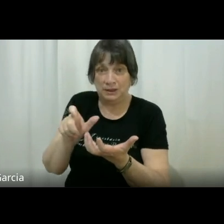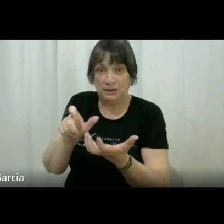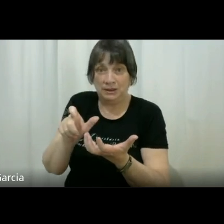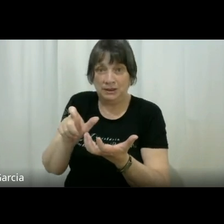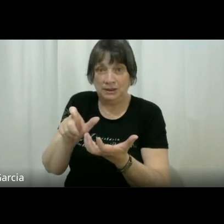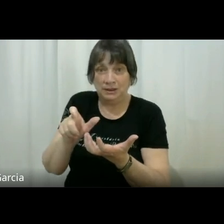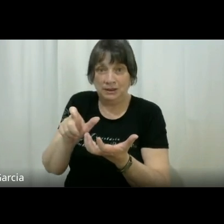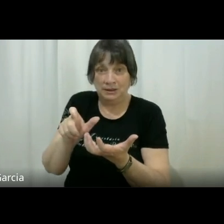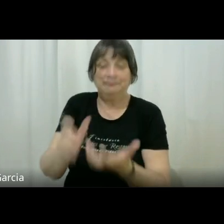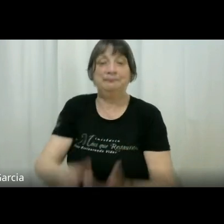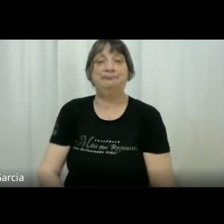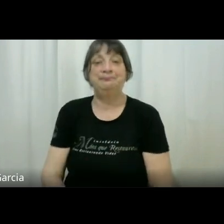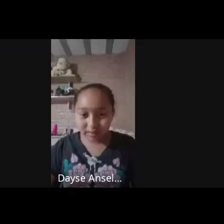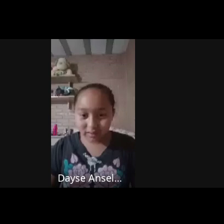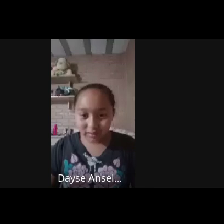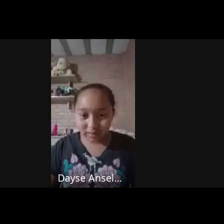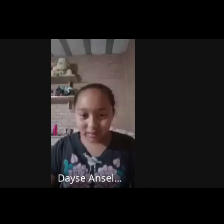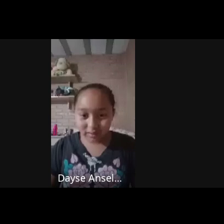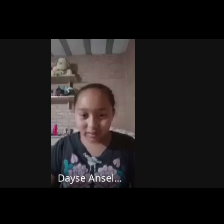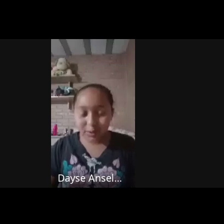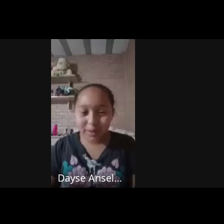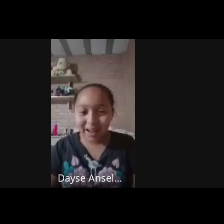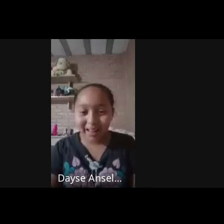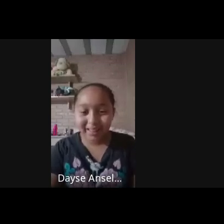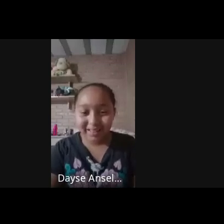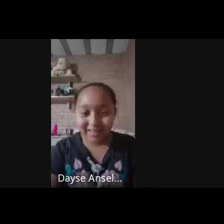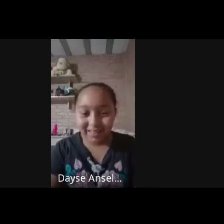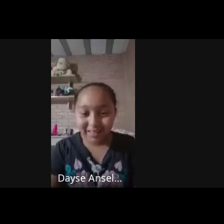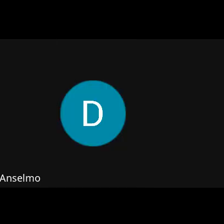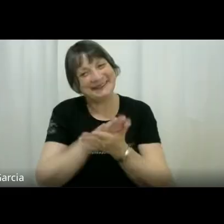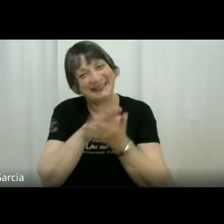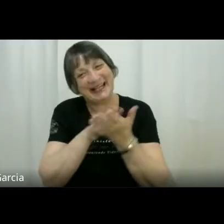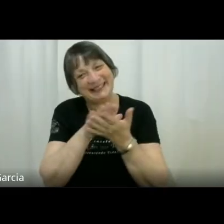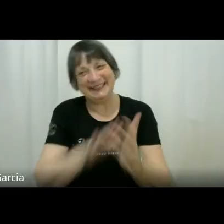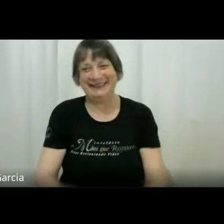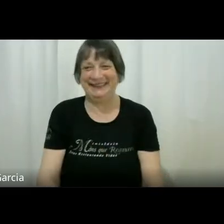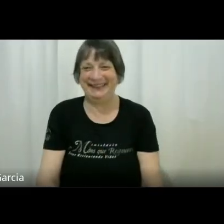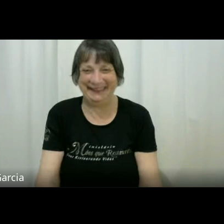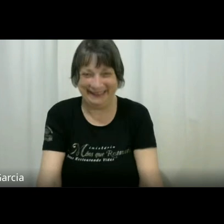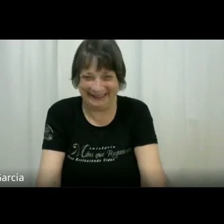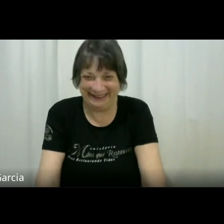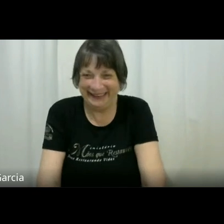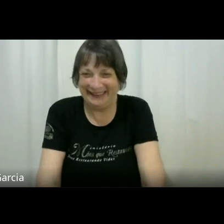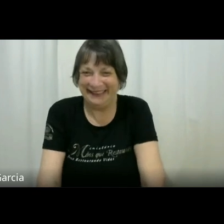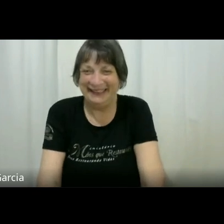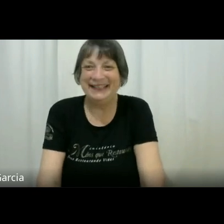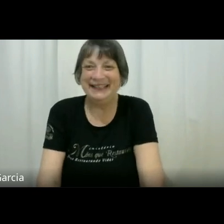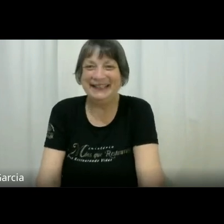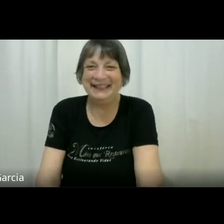pessoas. Sim. Muito obrigada. De nada.